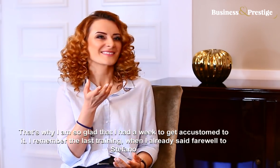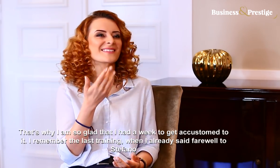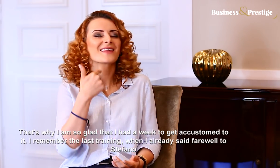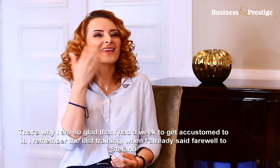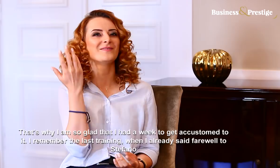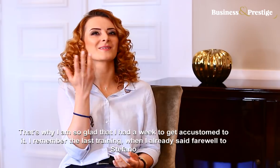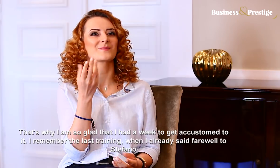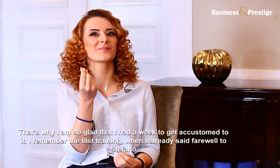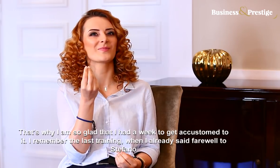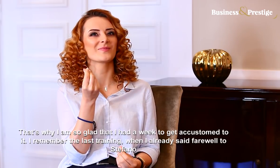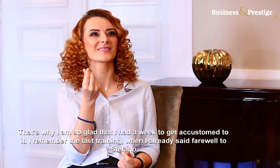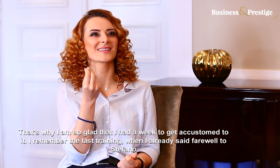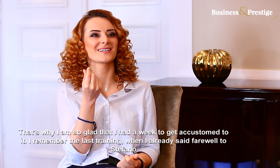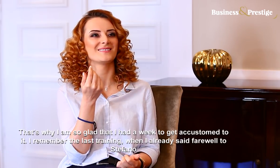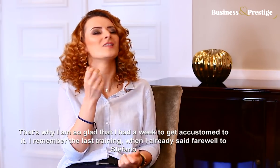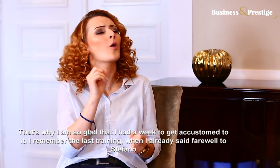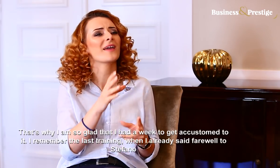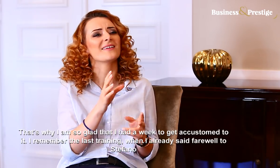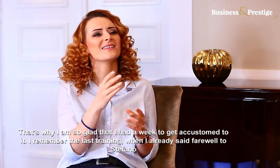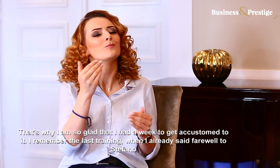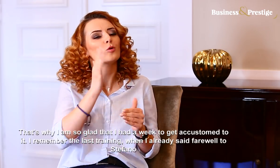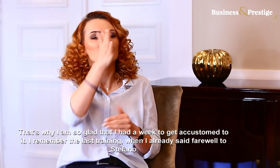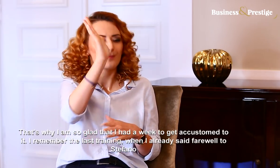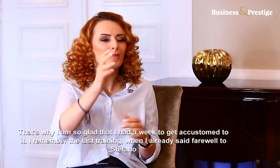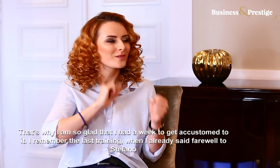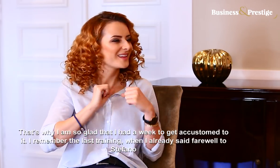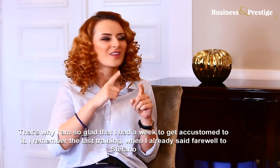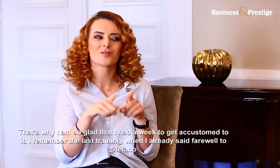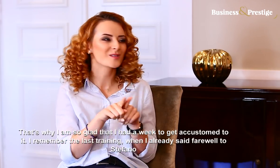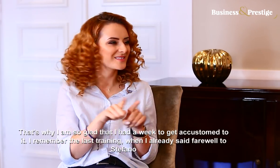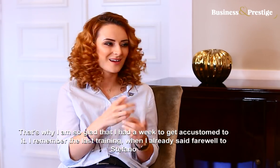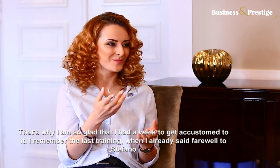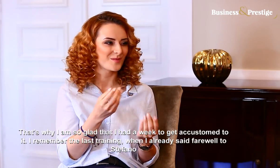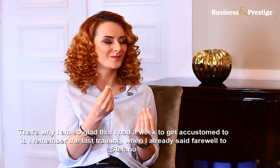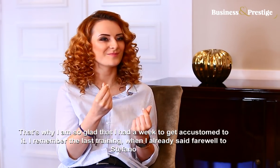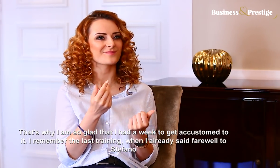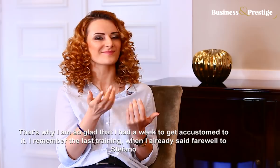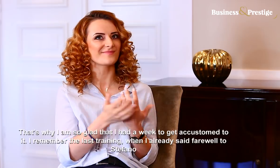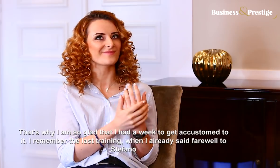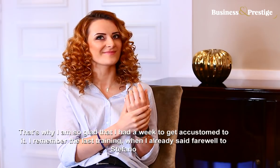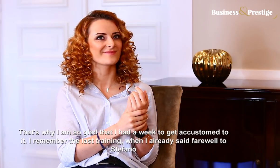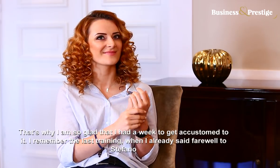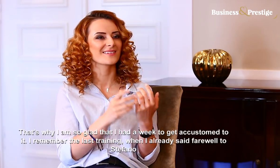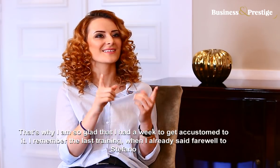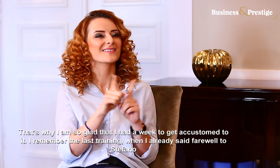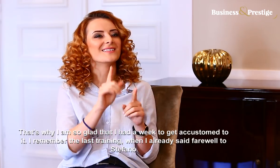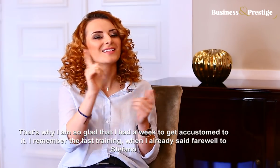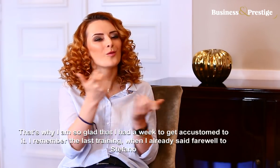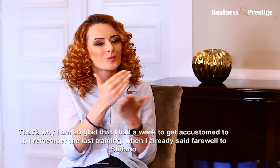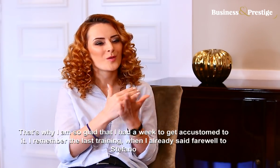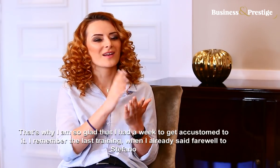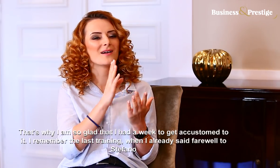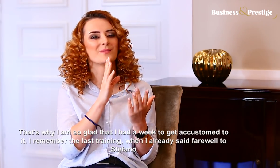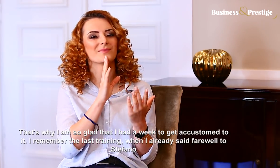miałam tę okazję, ten tydzień na to, żeby się z tą swoić. I pamiętam, że każdą już jakby ten ostatni